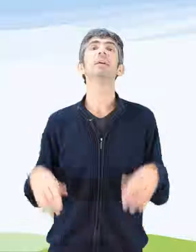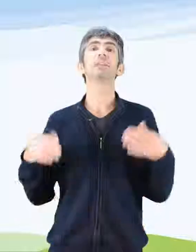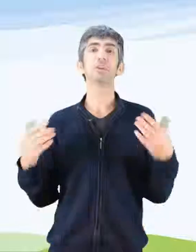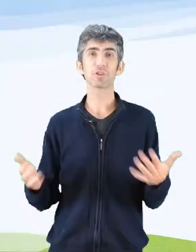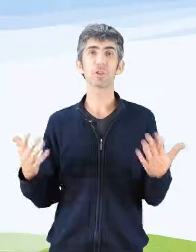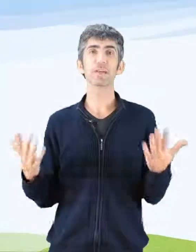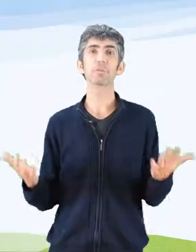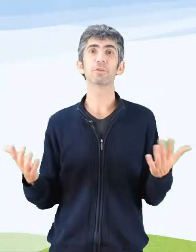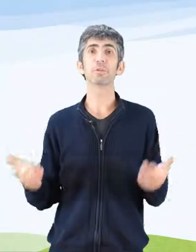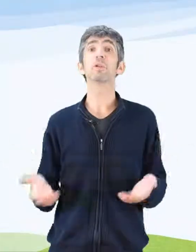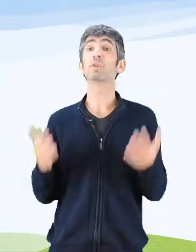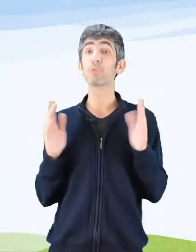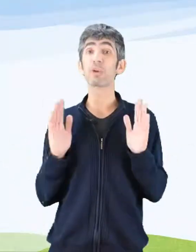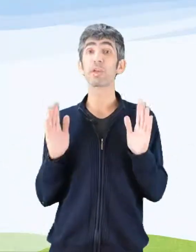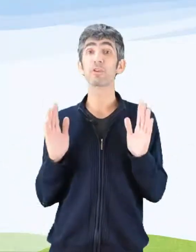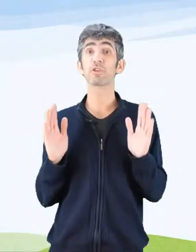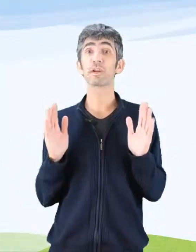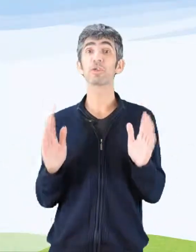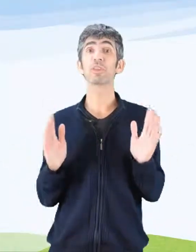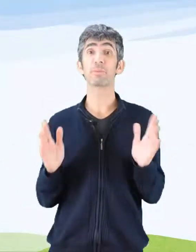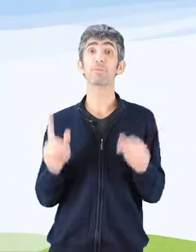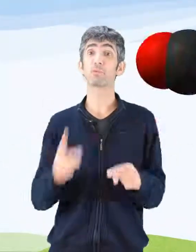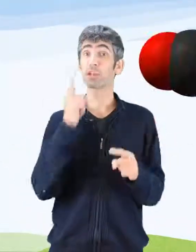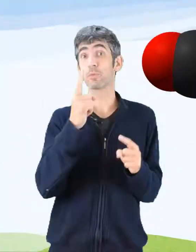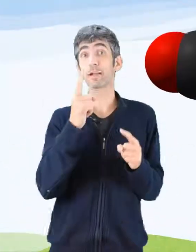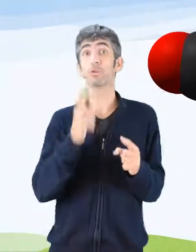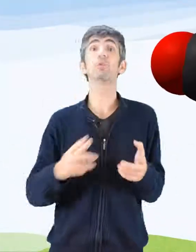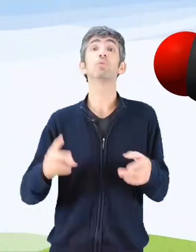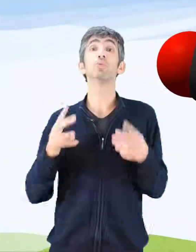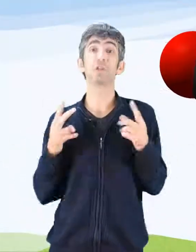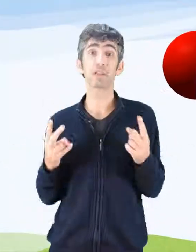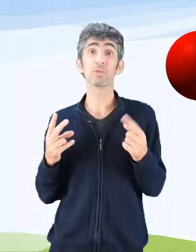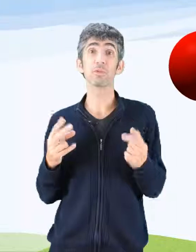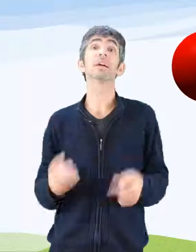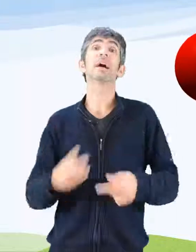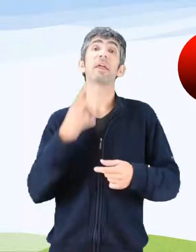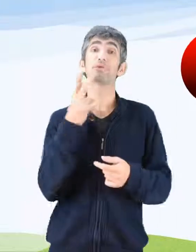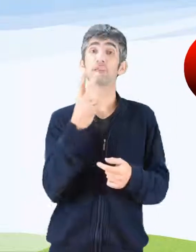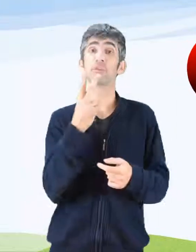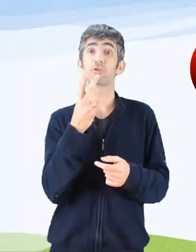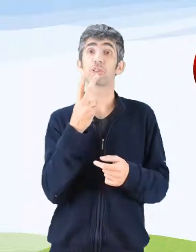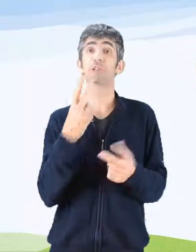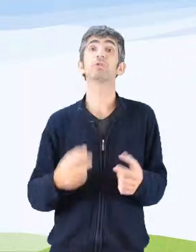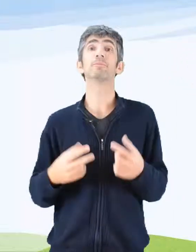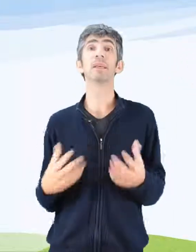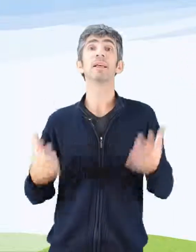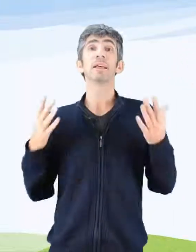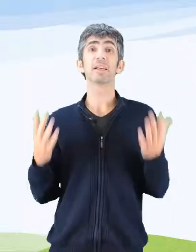dióxido de carbono una molécula de dióxido de carbono está formada por un átomo de carbono unido a dos átomos de oxígeno es